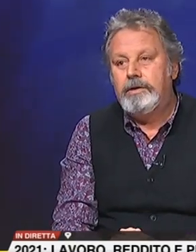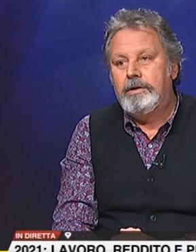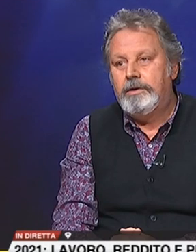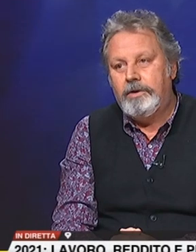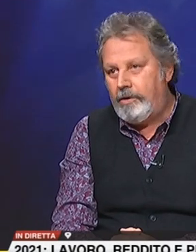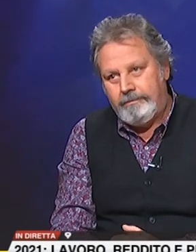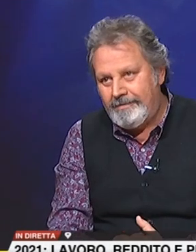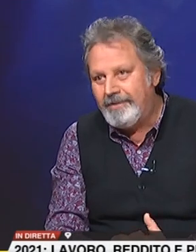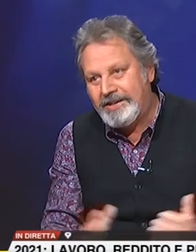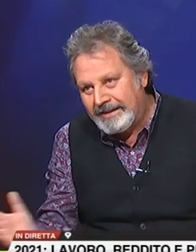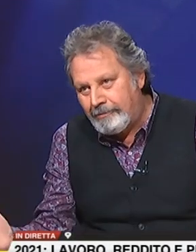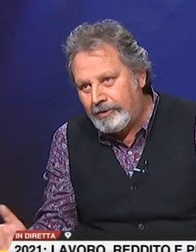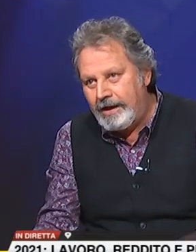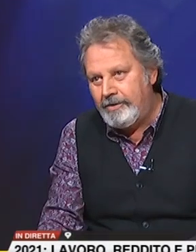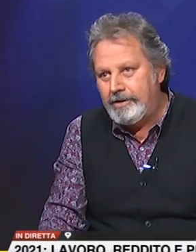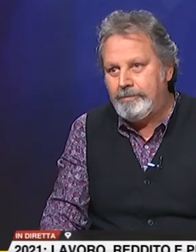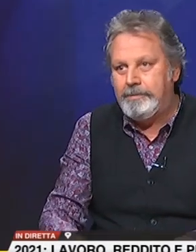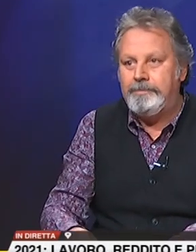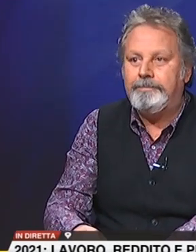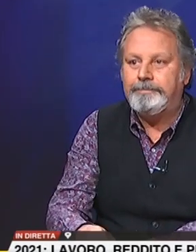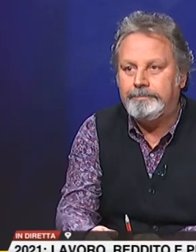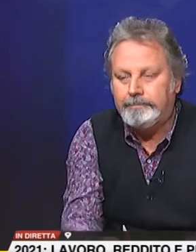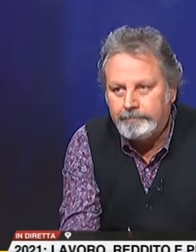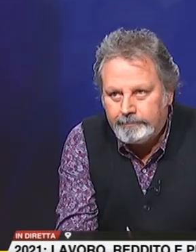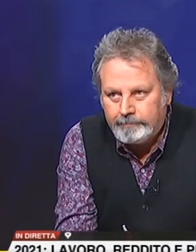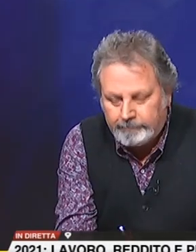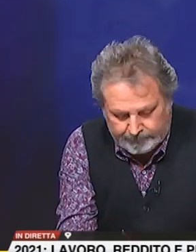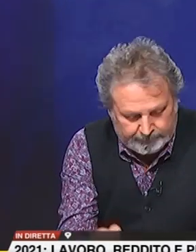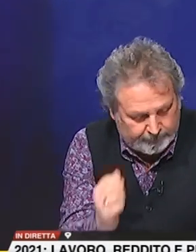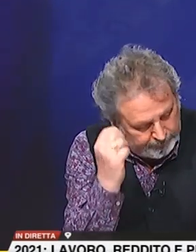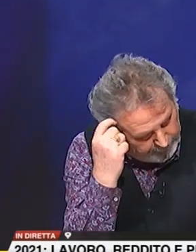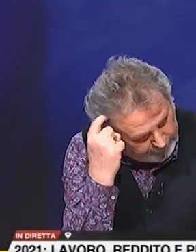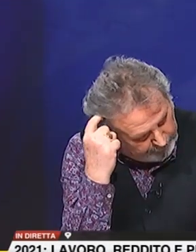anni, allora non rientro. No. 64 anni ho detto prima. Ah, ho capito. Niente.